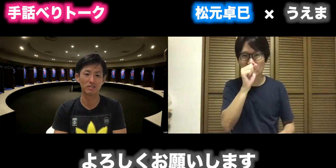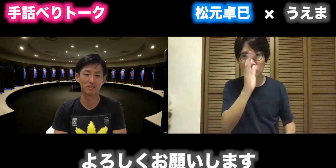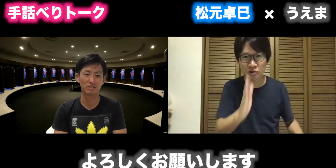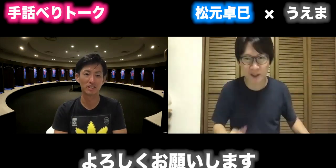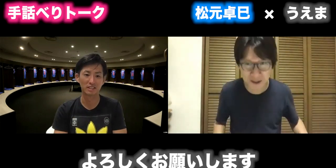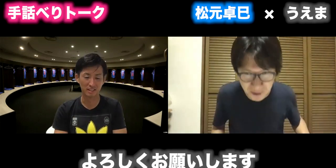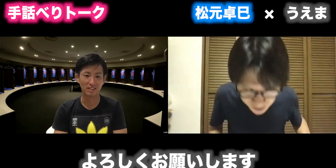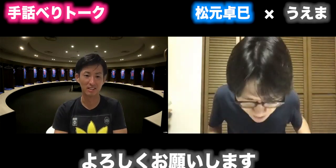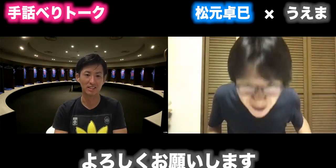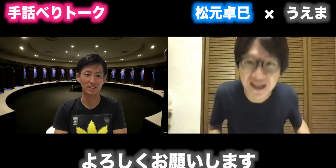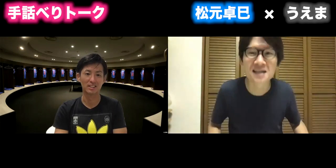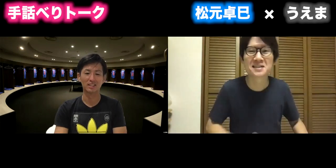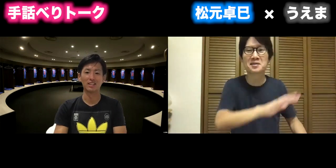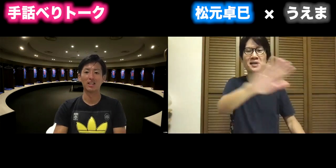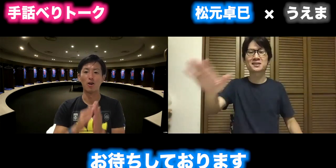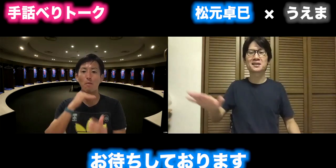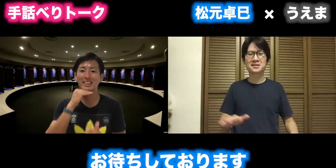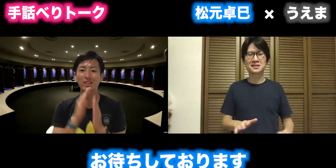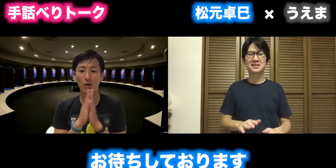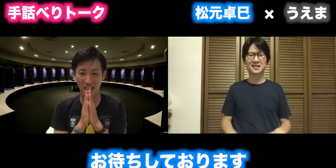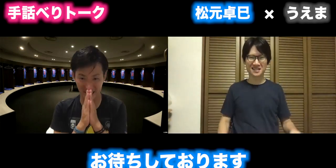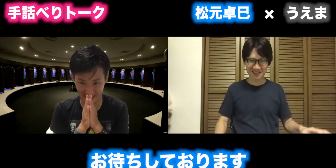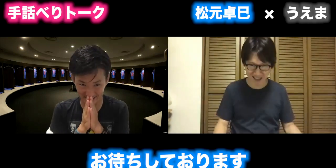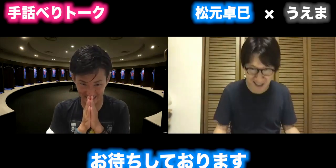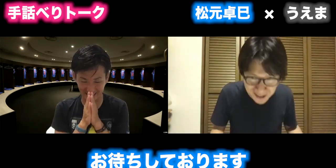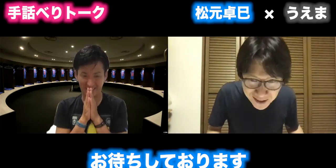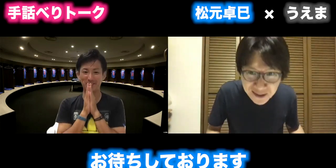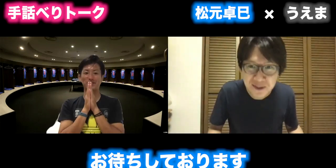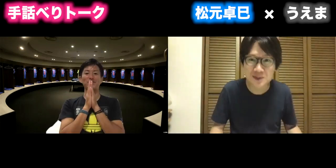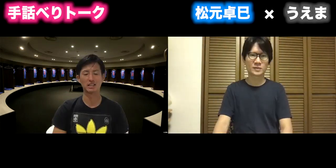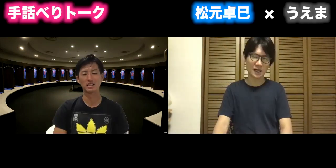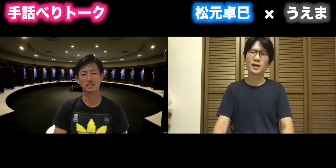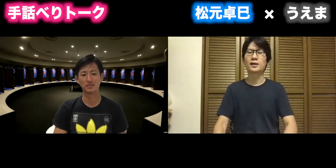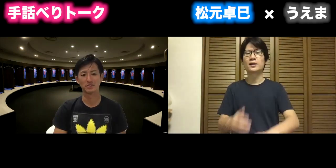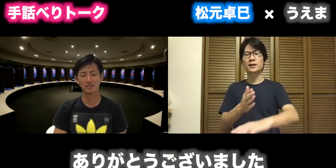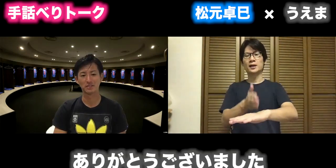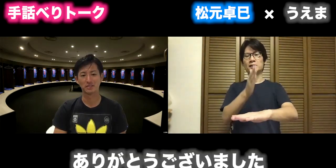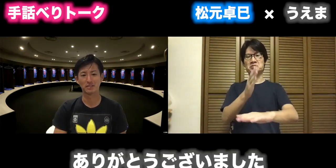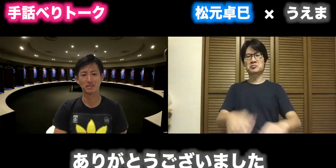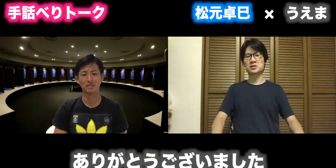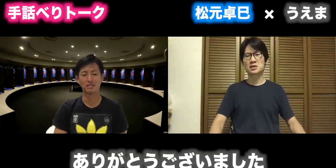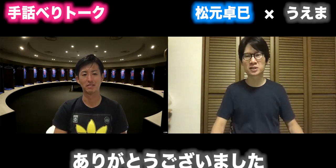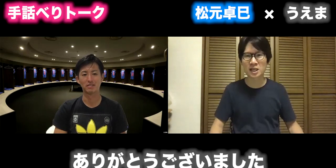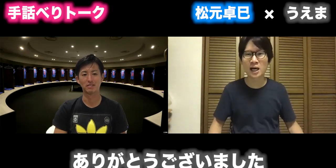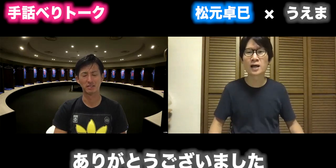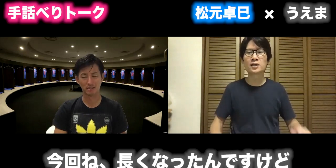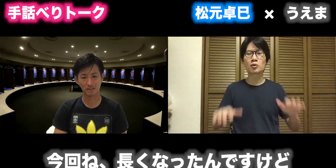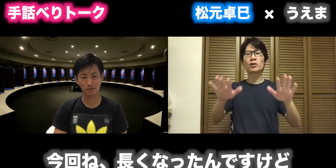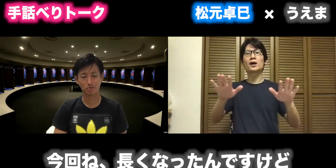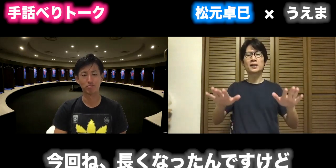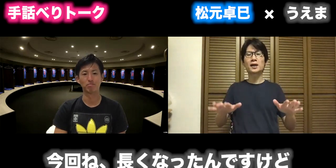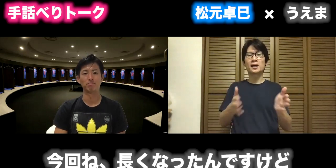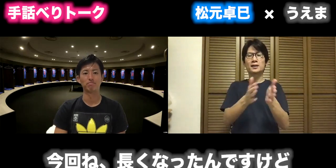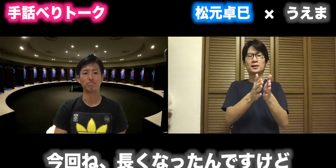をみうしまいしましてねエルミア車待ちしておりますはいありがとうございました